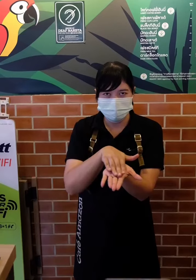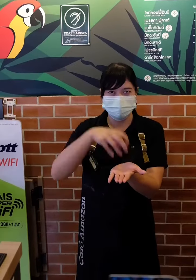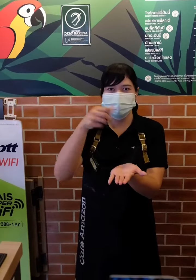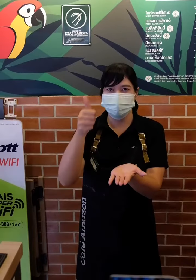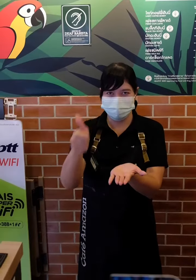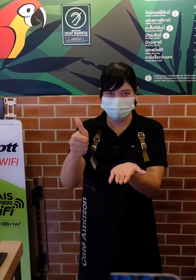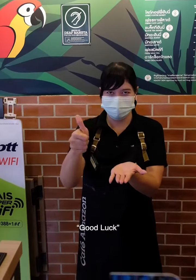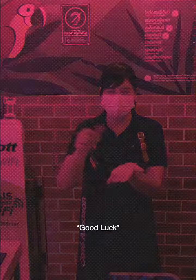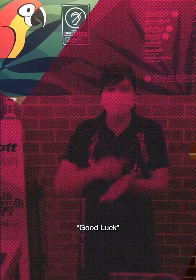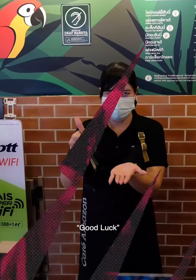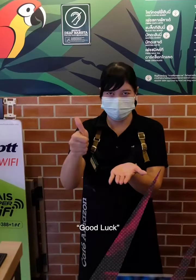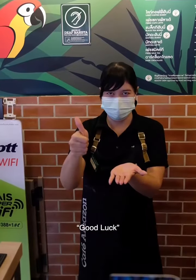โชคดี